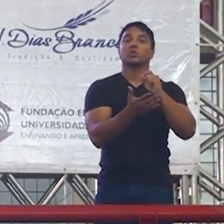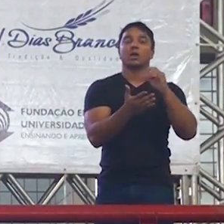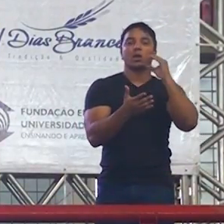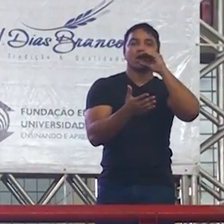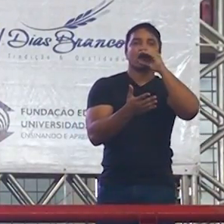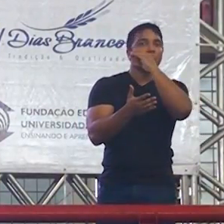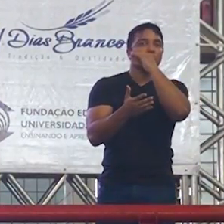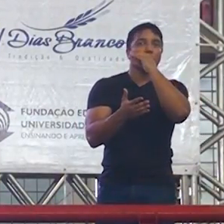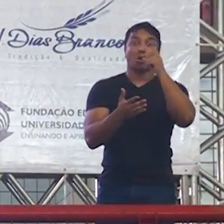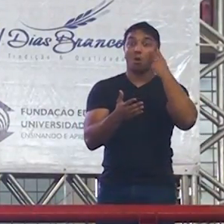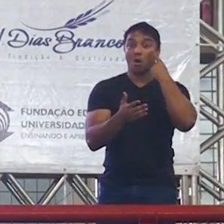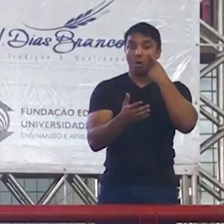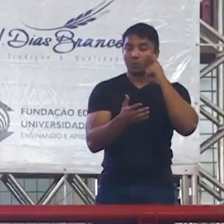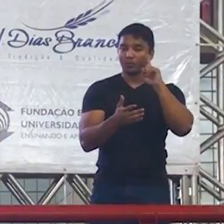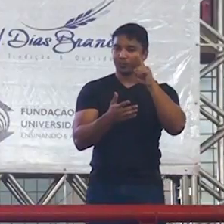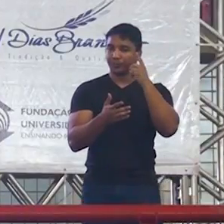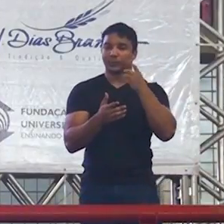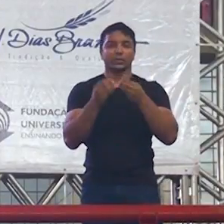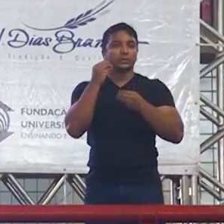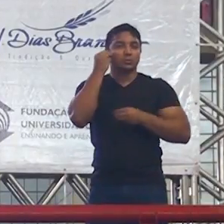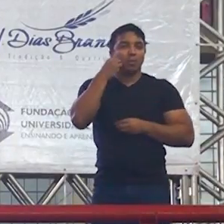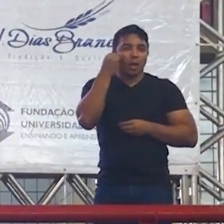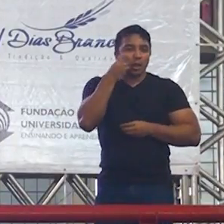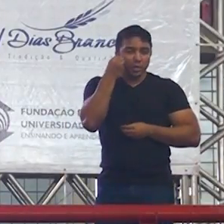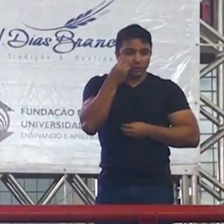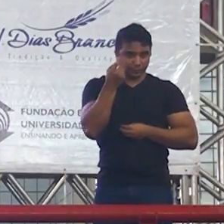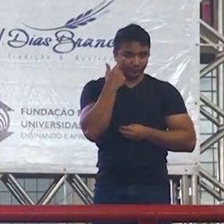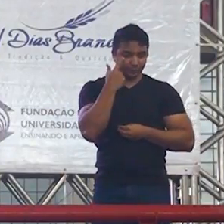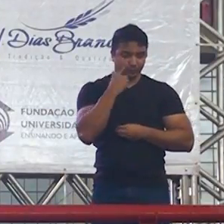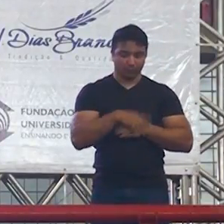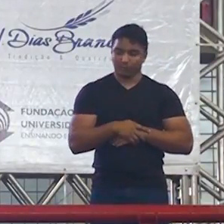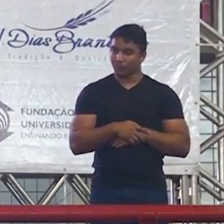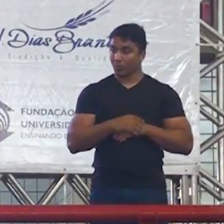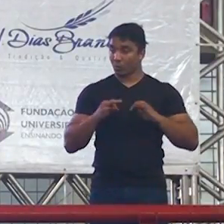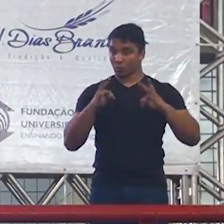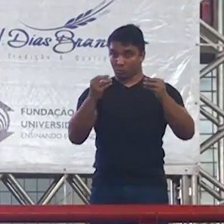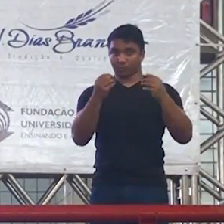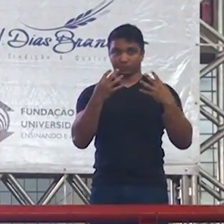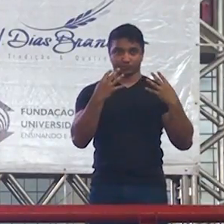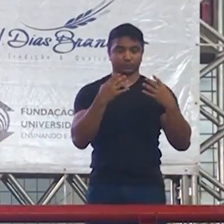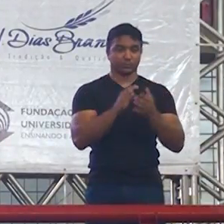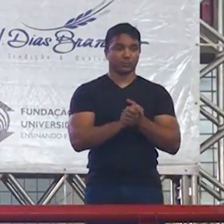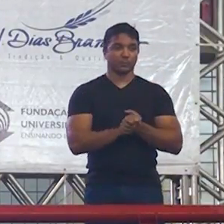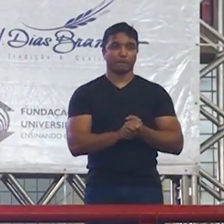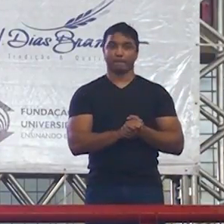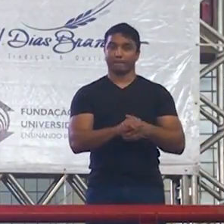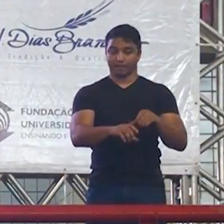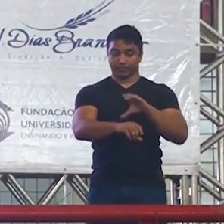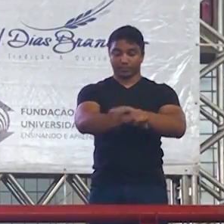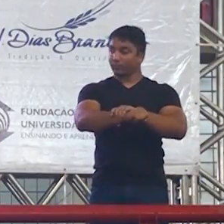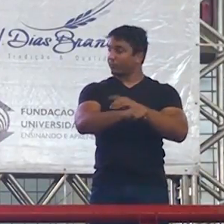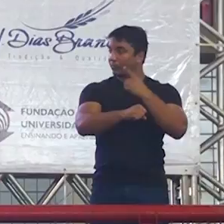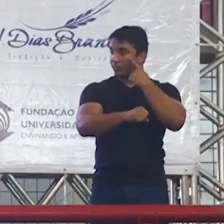Então bora fazer o seguinte, bora fazer uma experiência gigantesca assim. Todo mundo, pegue seu braço,